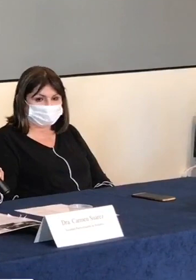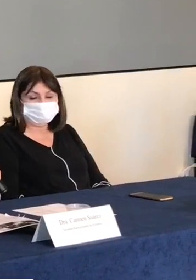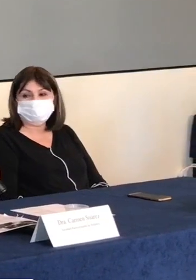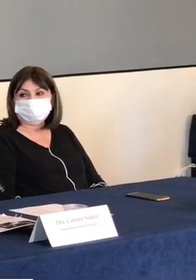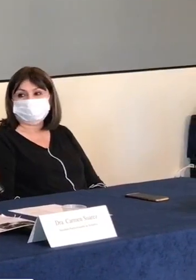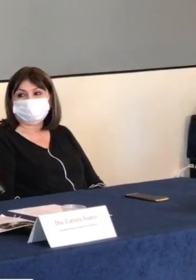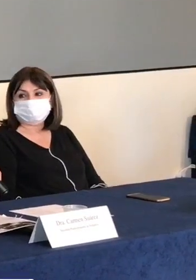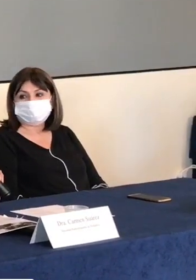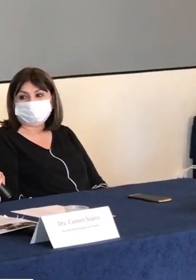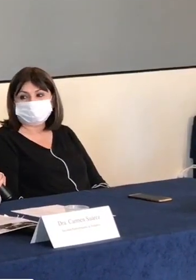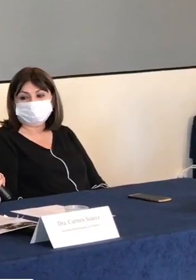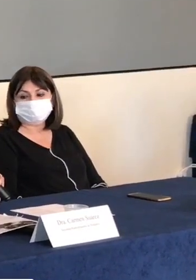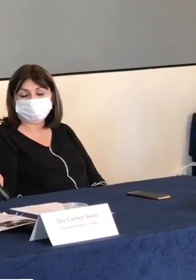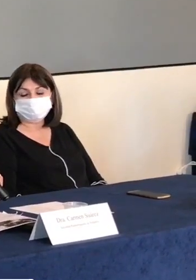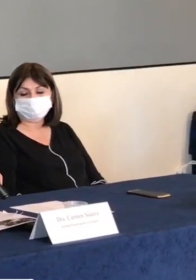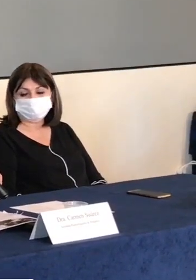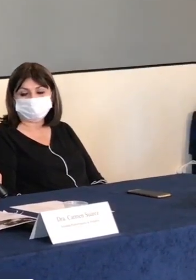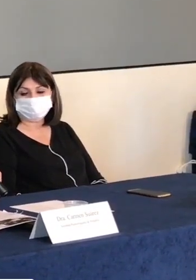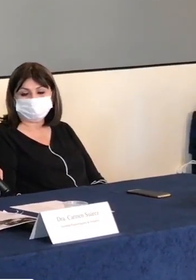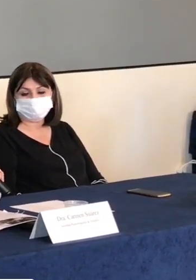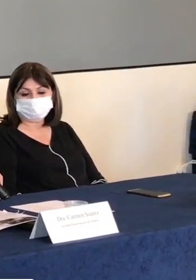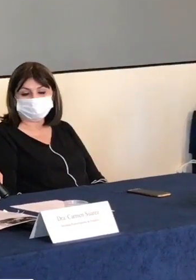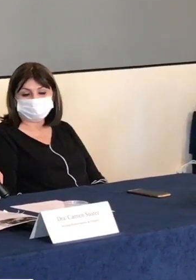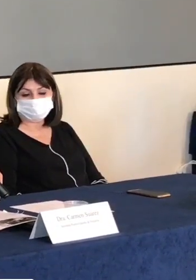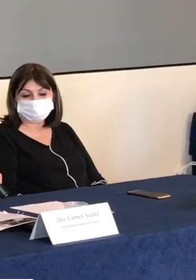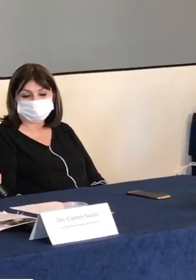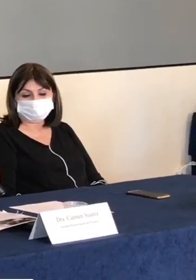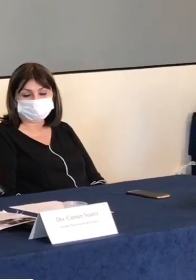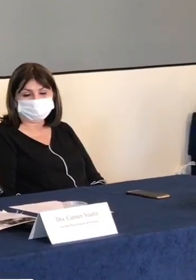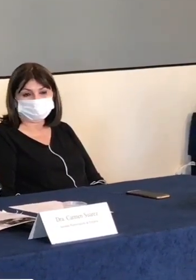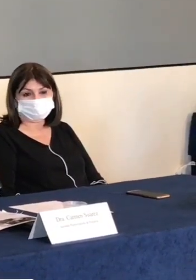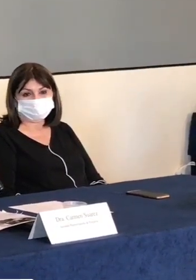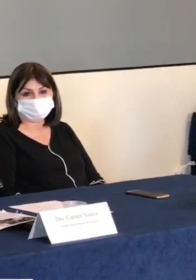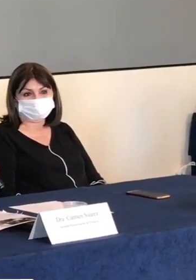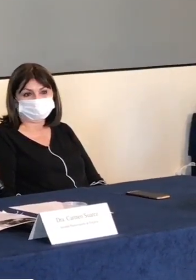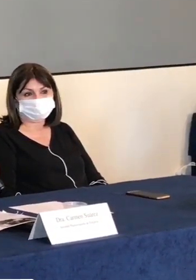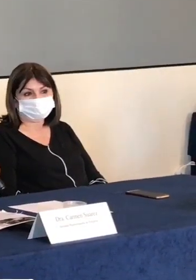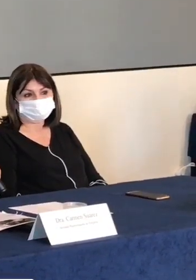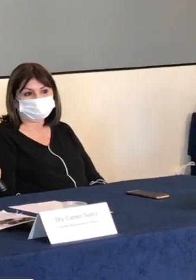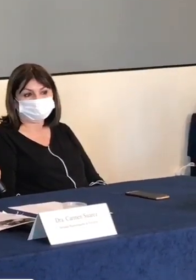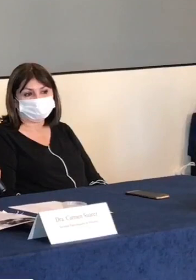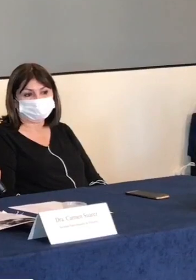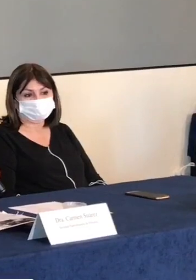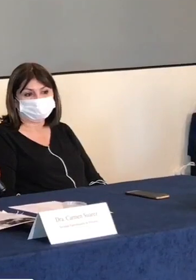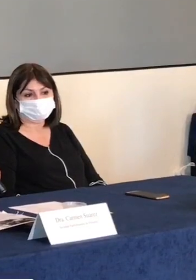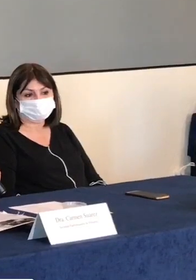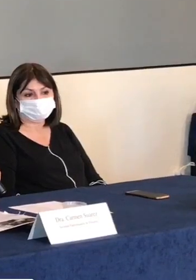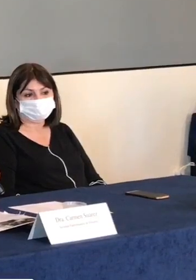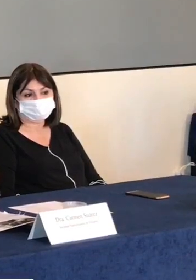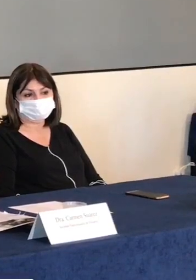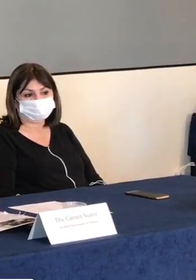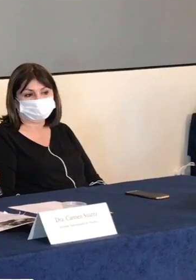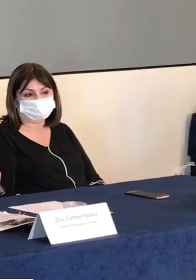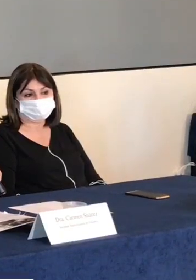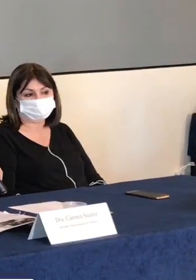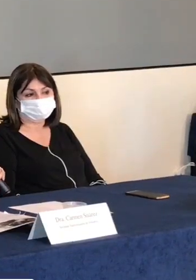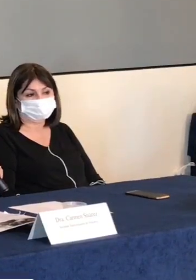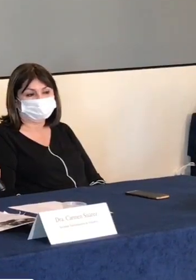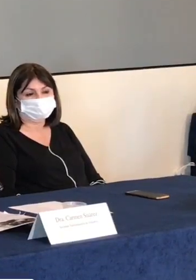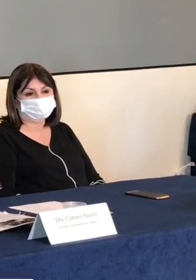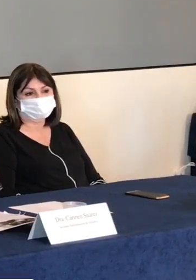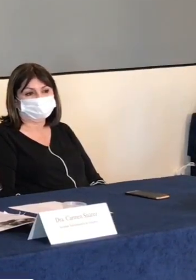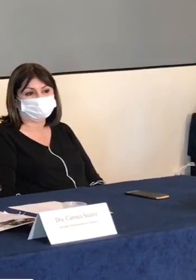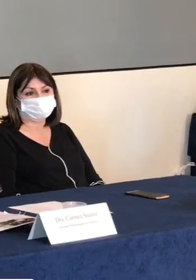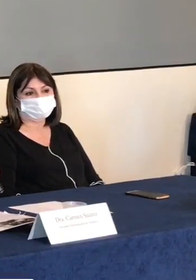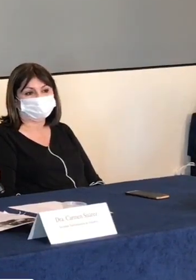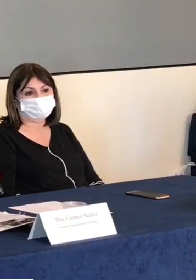ahora con COVID. Nosotros los pediatras creemos firmemente en la vacunación y es porque nos permite